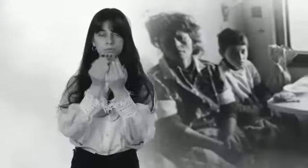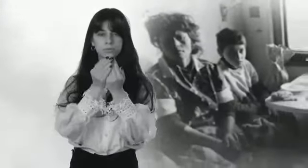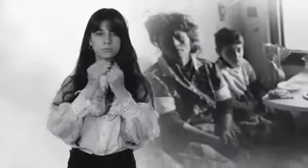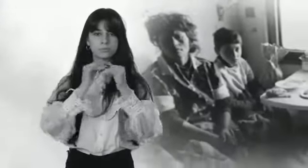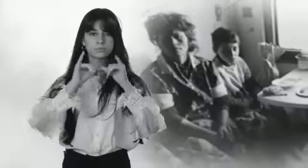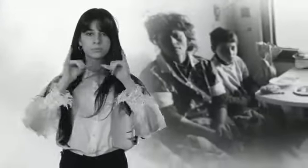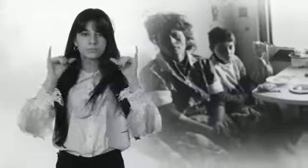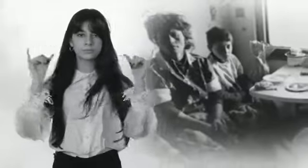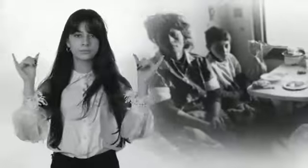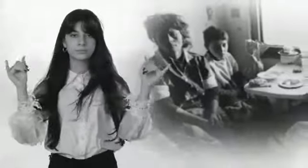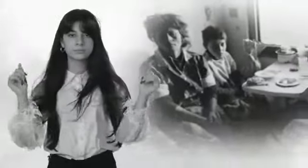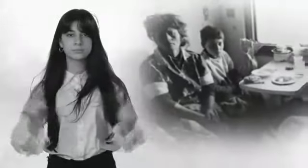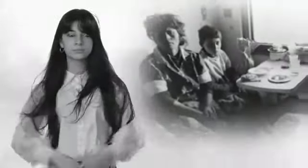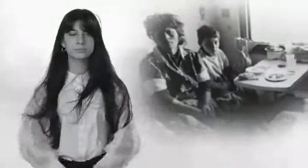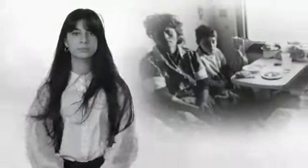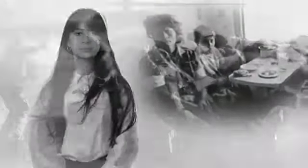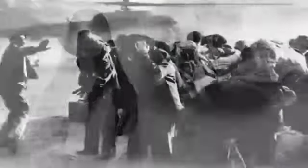onlarda